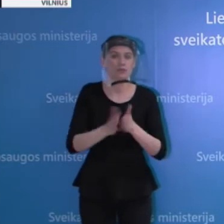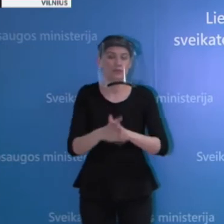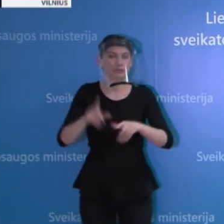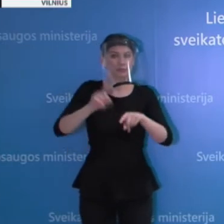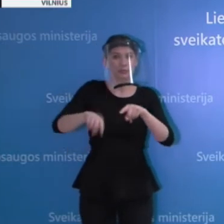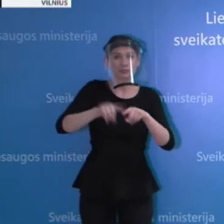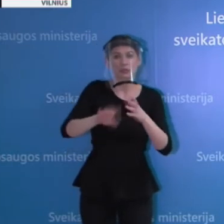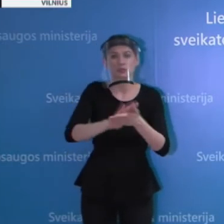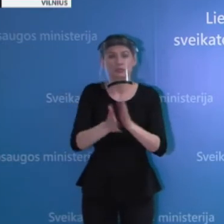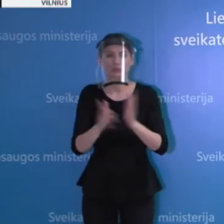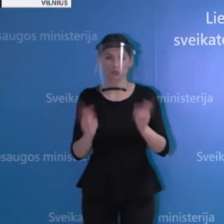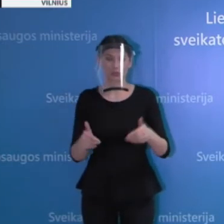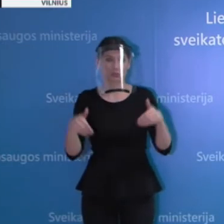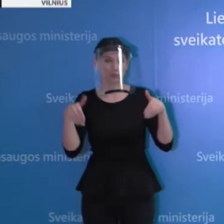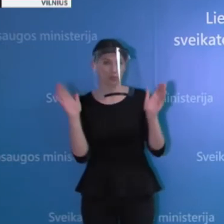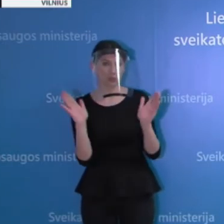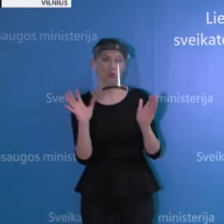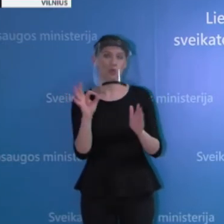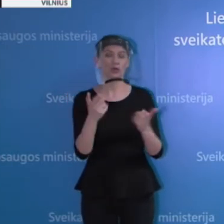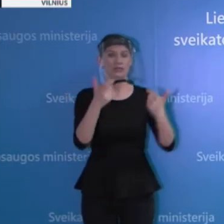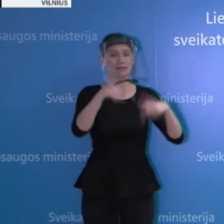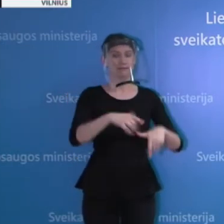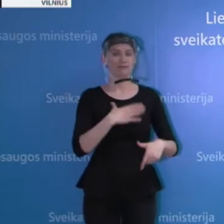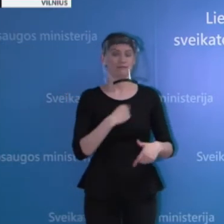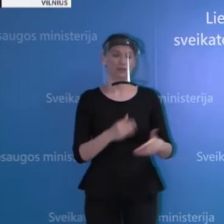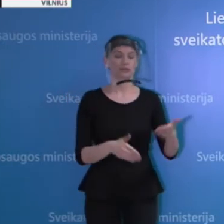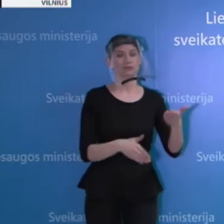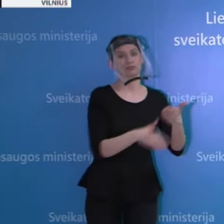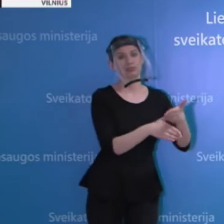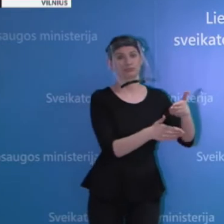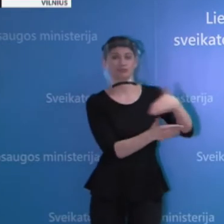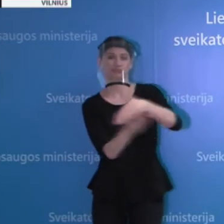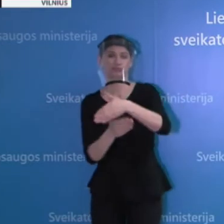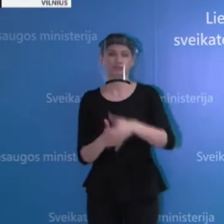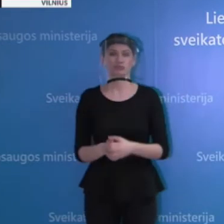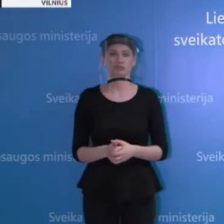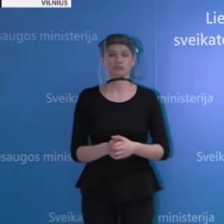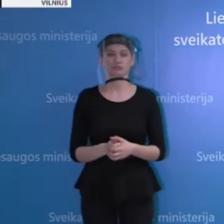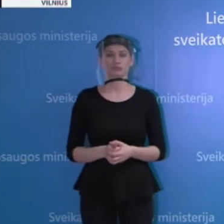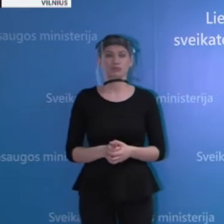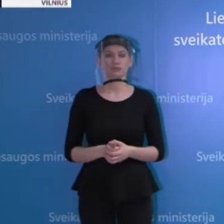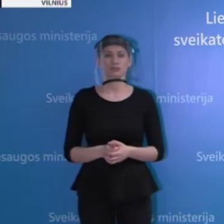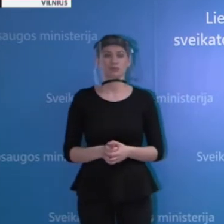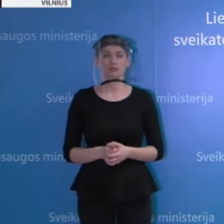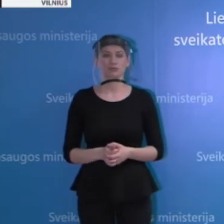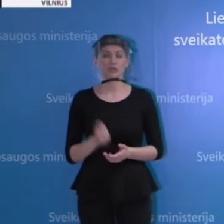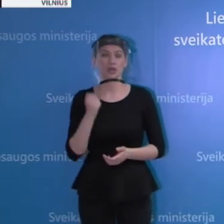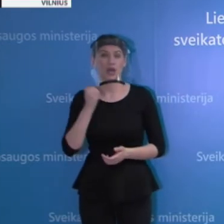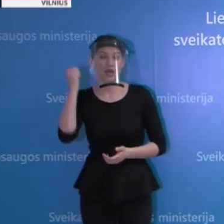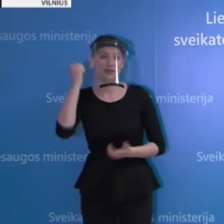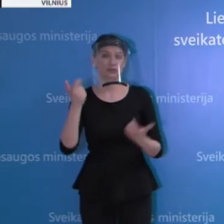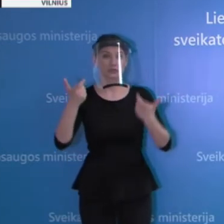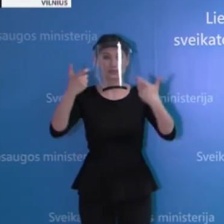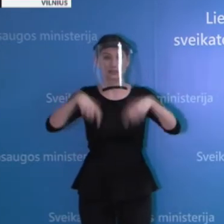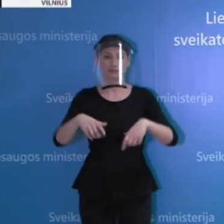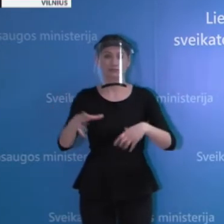greitai susiorganizuoti visas, sakykime, ir mėginių paėmimą. Tai smagu, kad